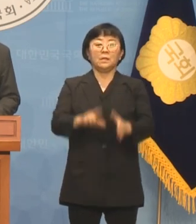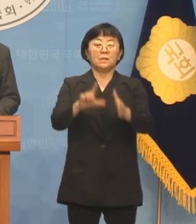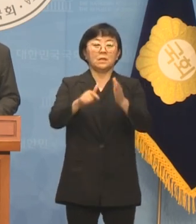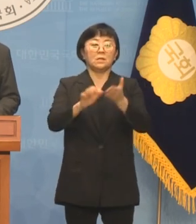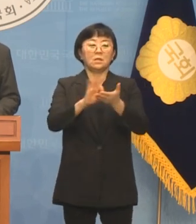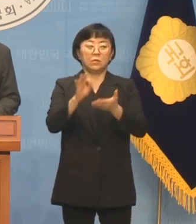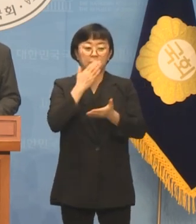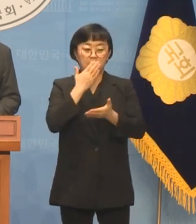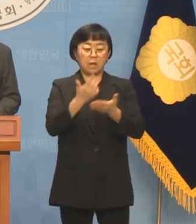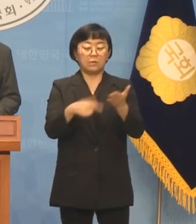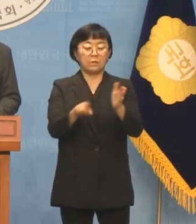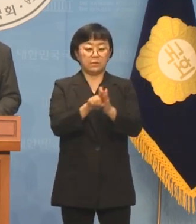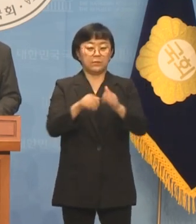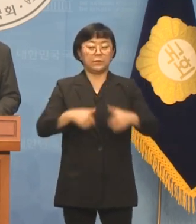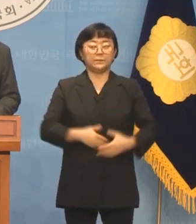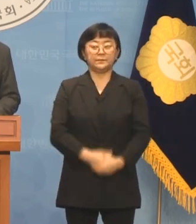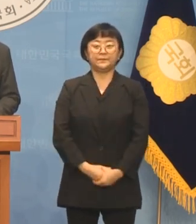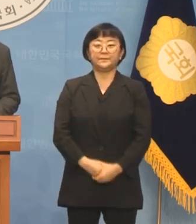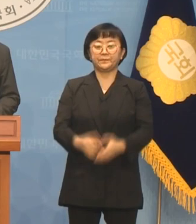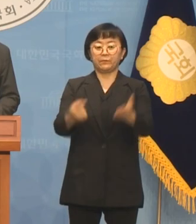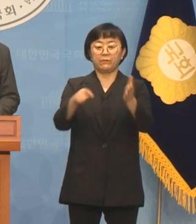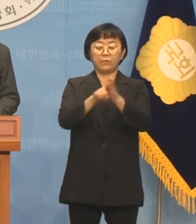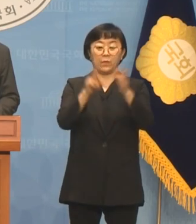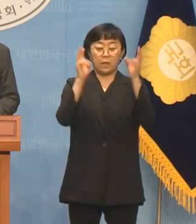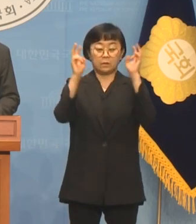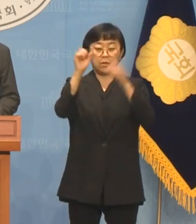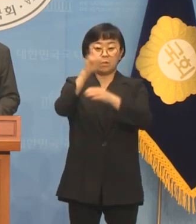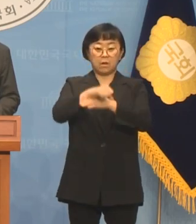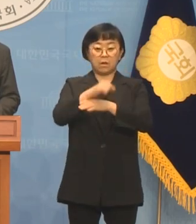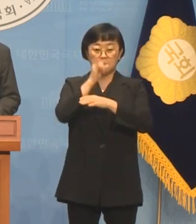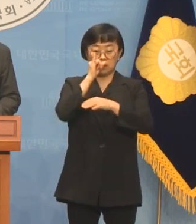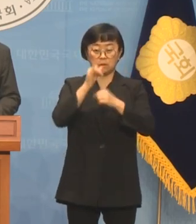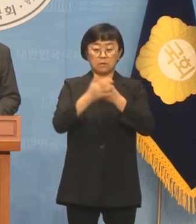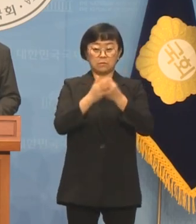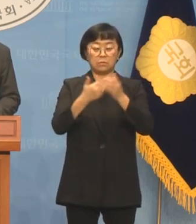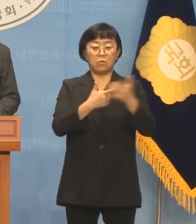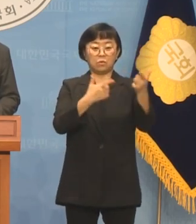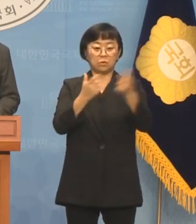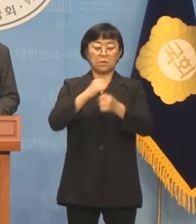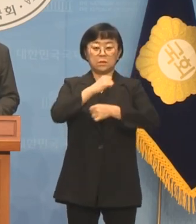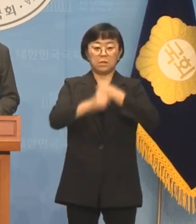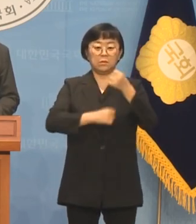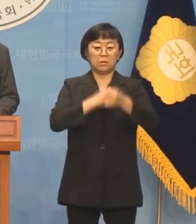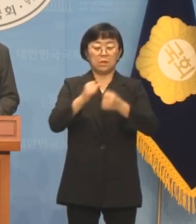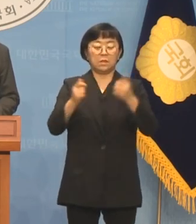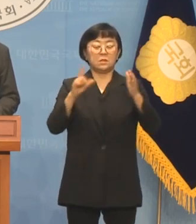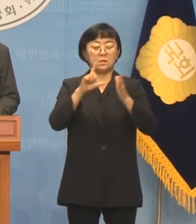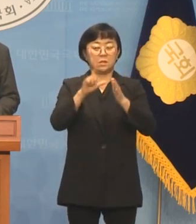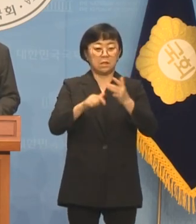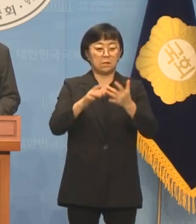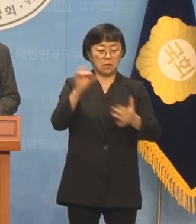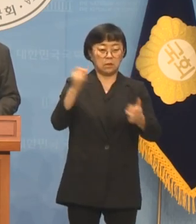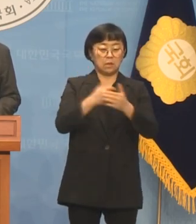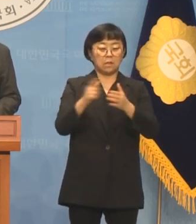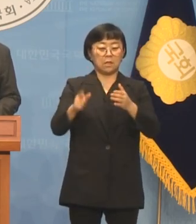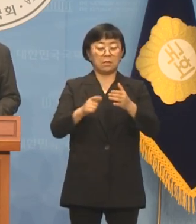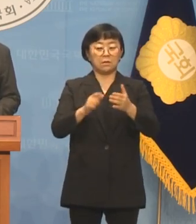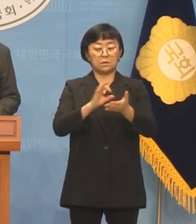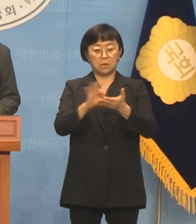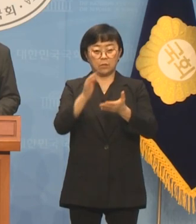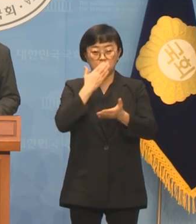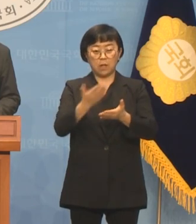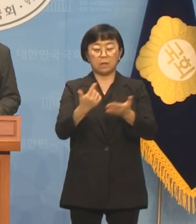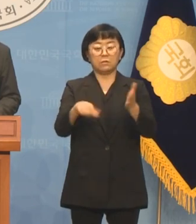쓸 수 있게 하겠습니다. 이를 위해 기업에서 허가받는 것이 아니라 누구나 자유롭게 시간을 선택하여 쓸 수 있게